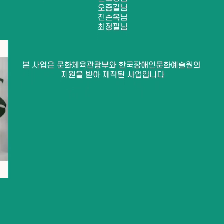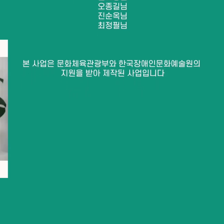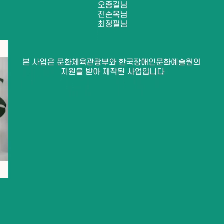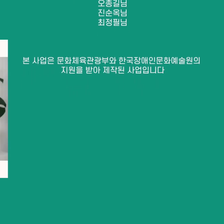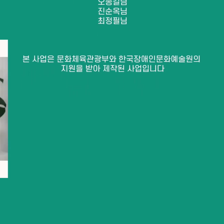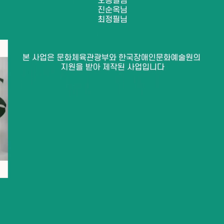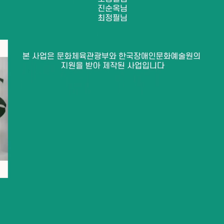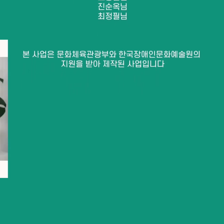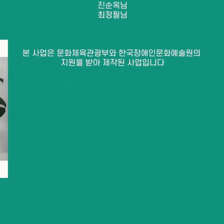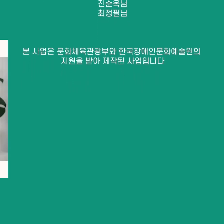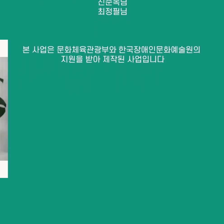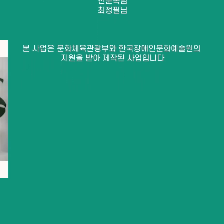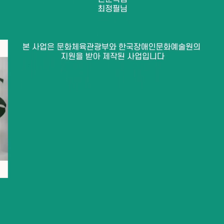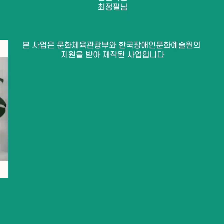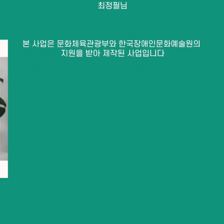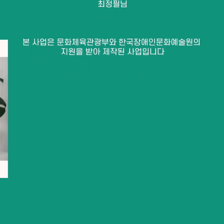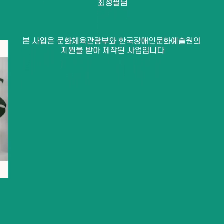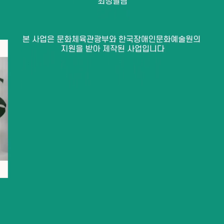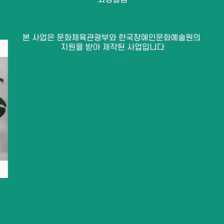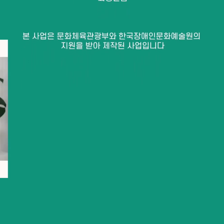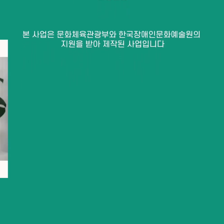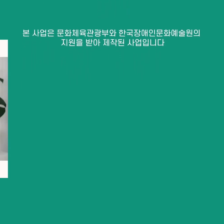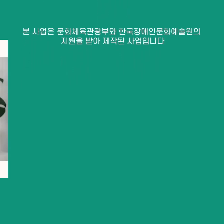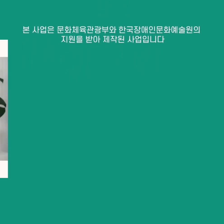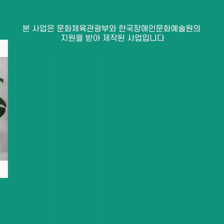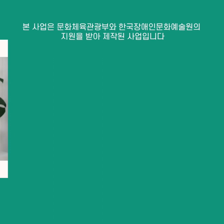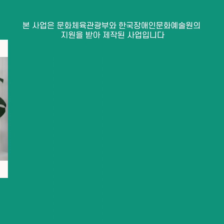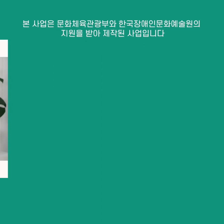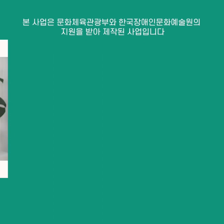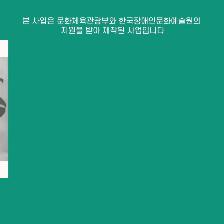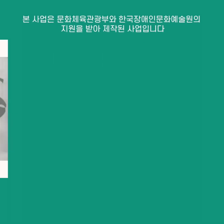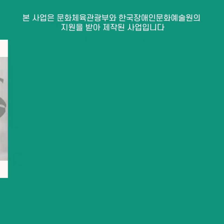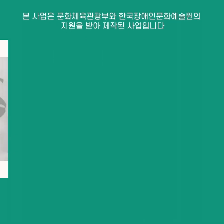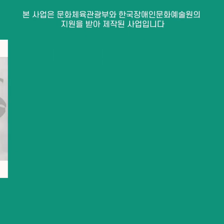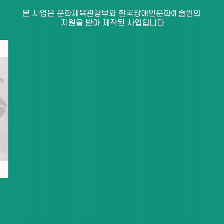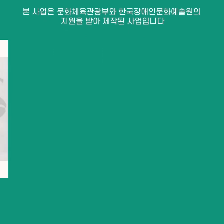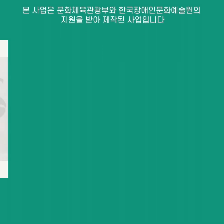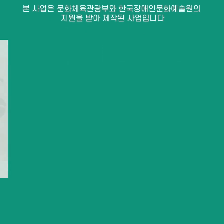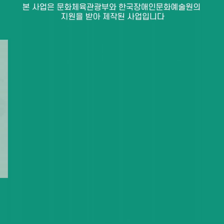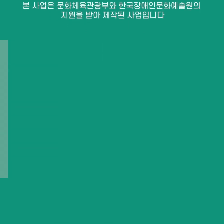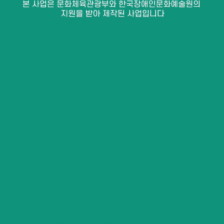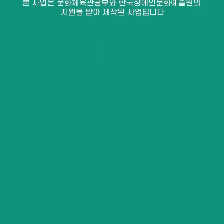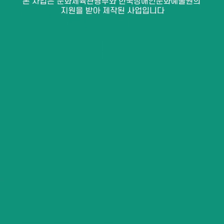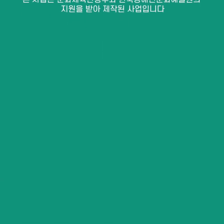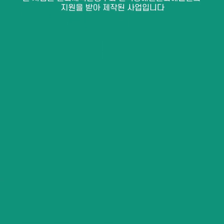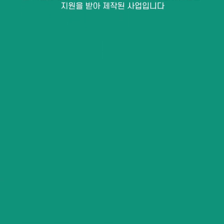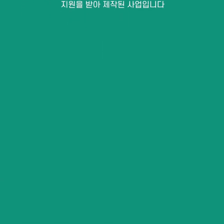거를 시도해 보시고, 어쨌든 그 모든 단계가 힘들고 도전이지만